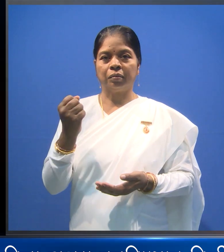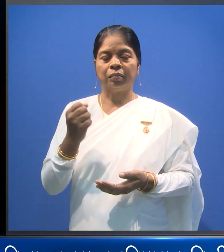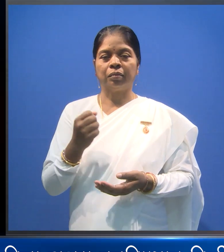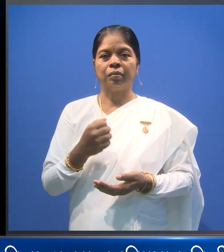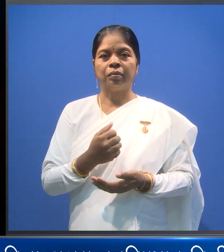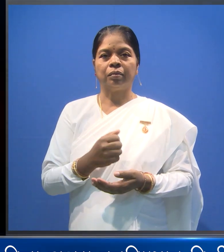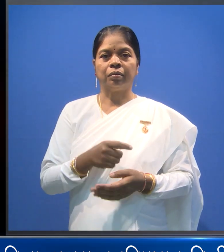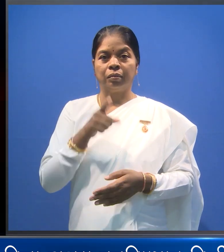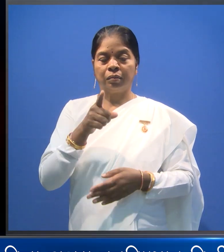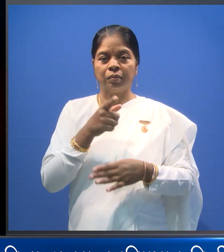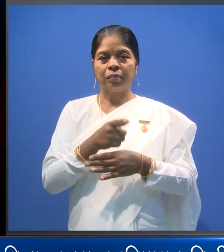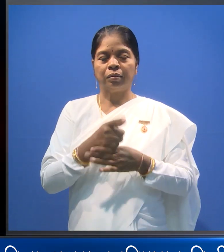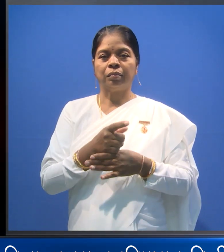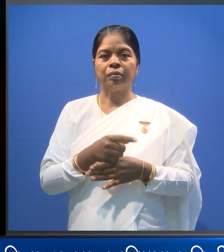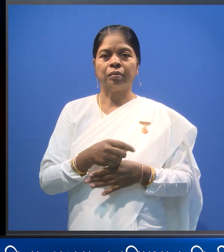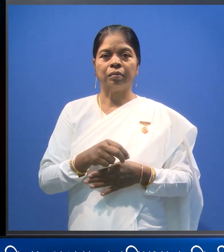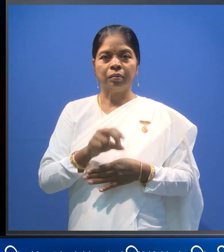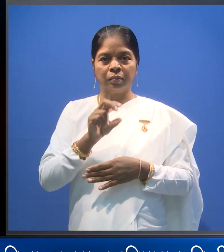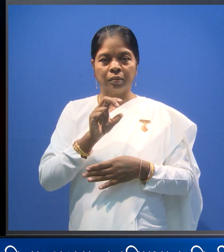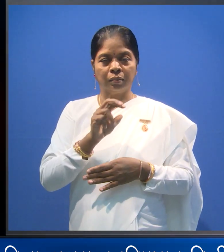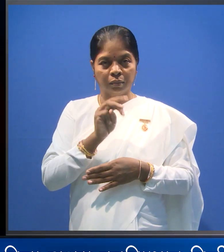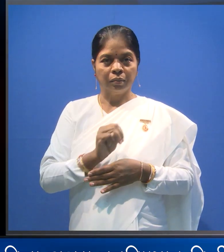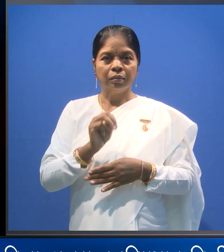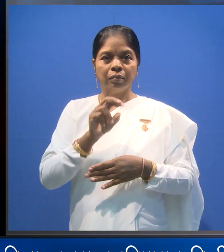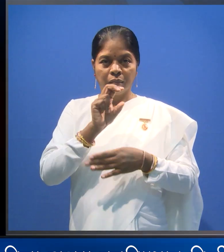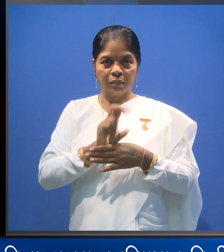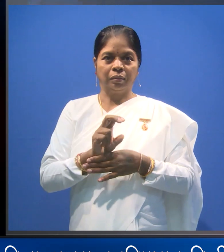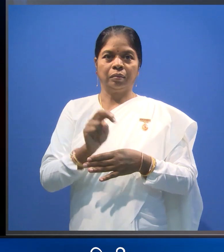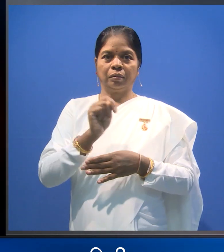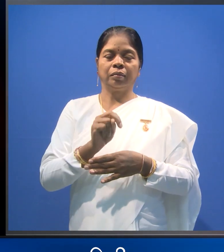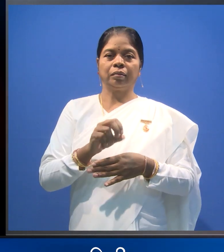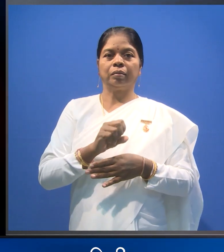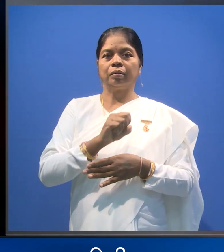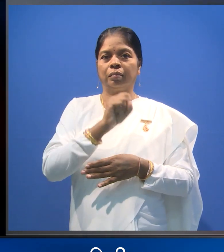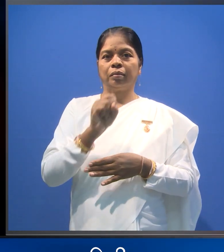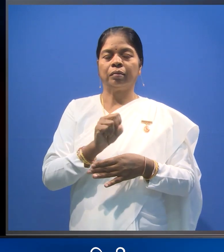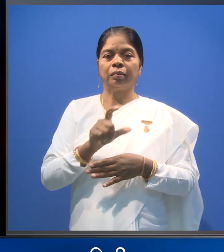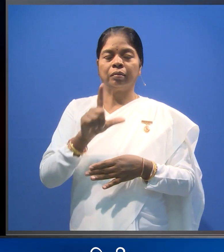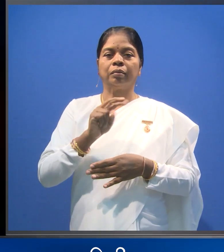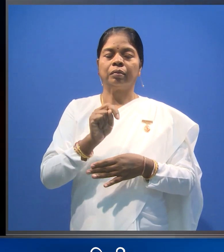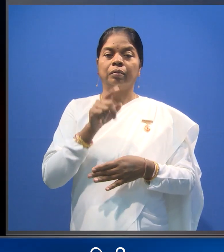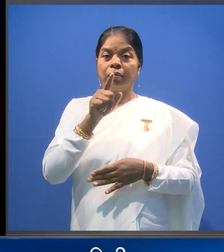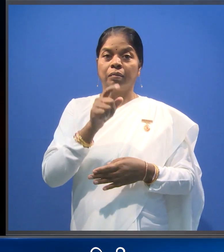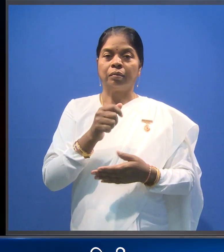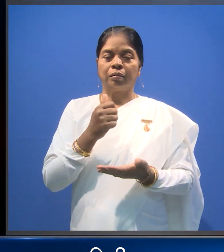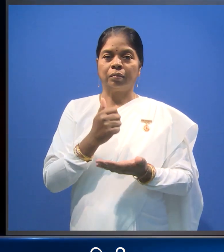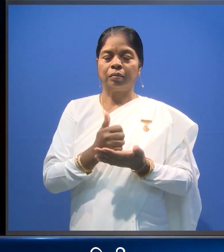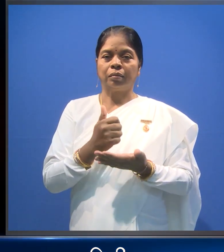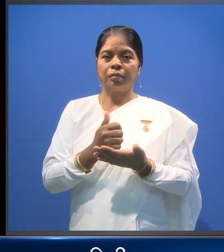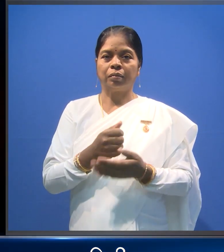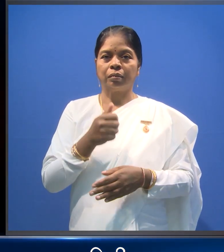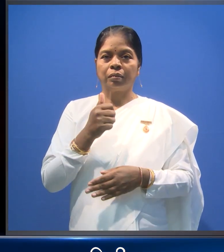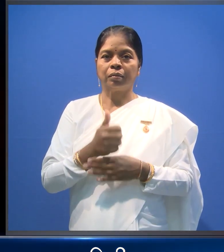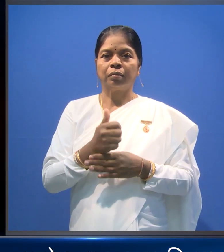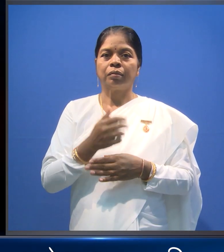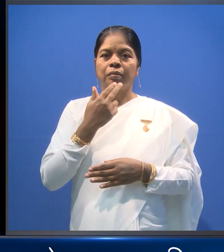बनविण्यात तिची शिक्षिका मॅडम एनी सुलिन हिची खूप महत्त्वपूर्ण भूमिका